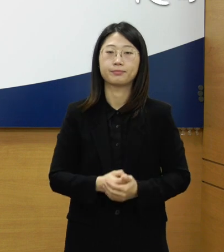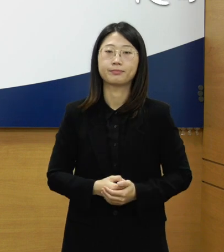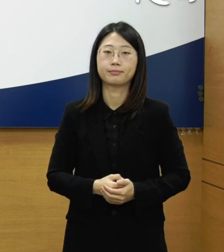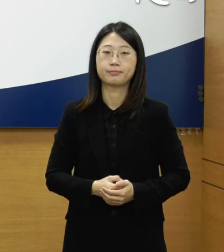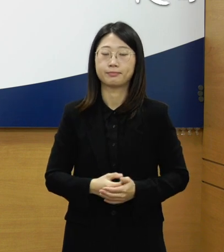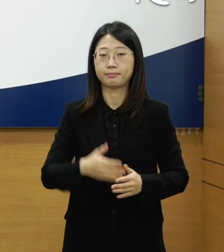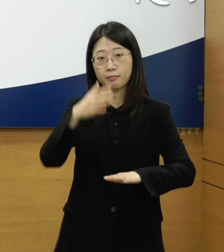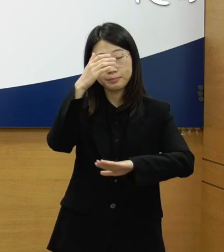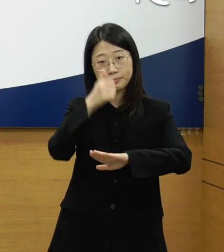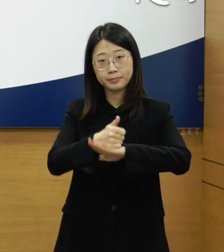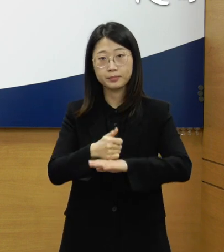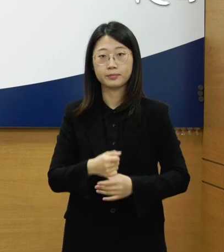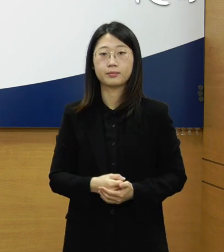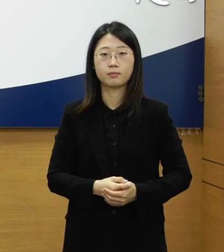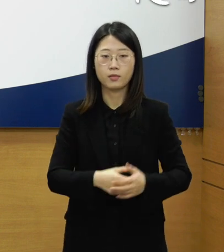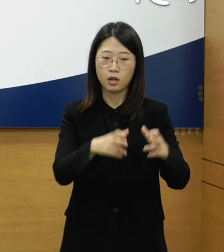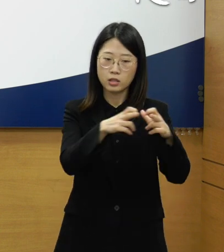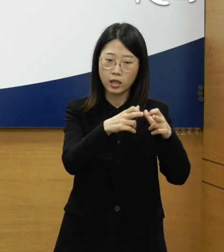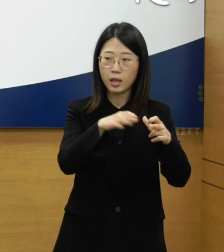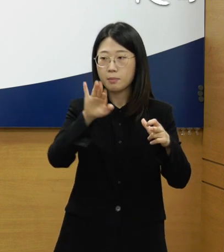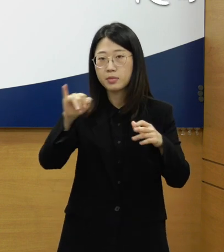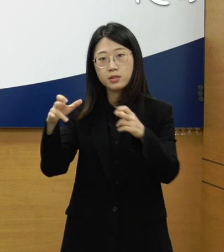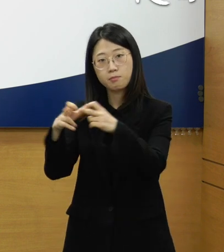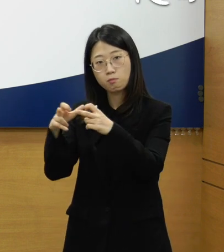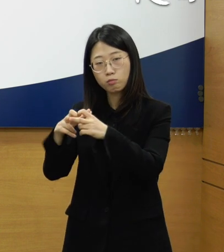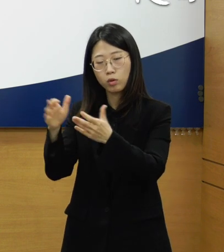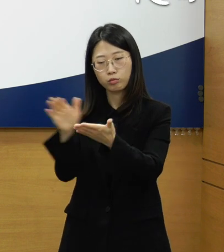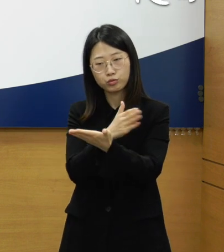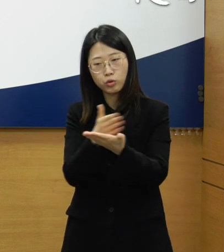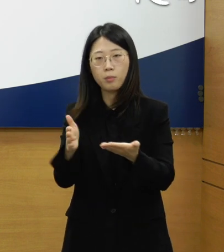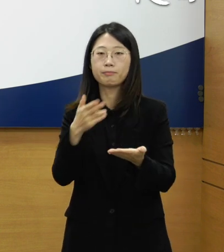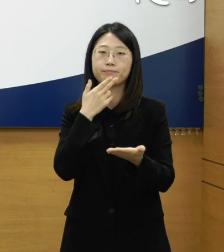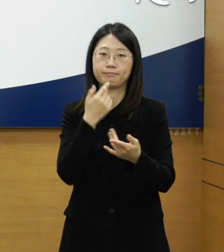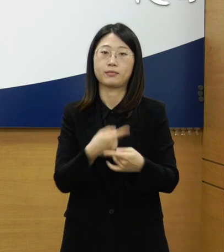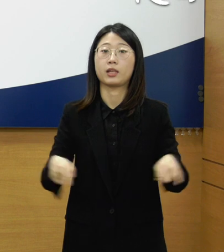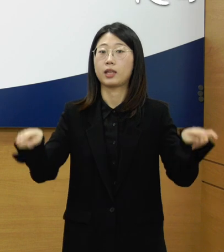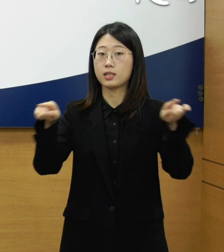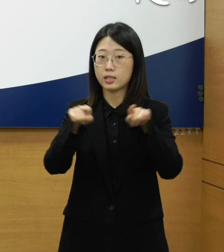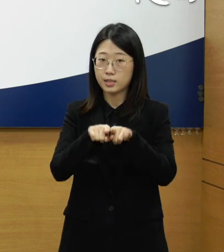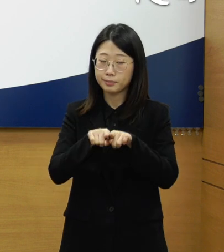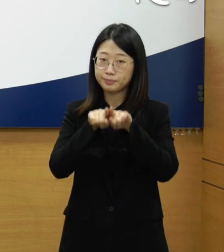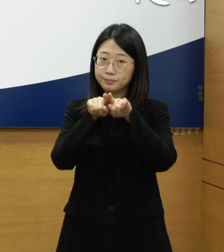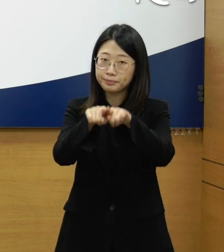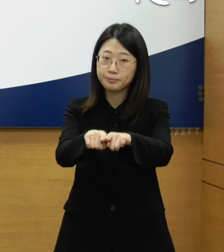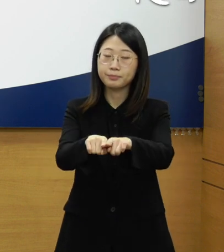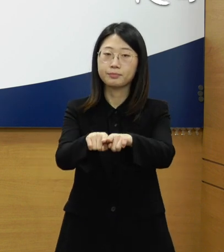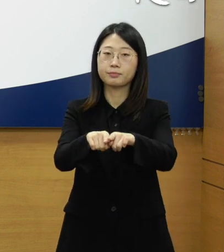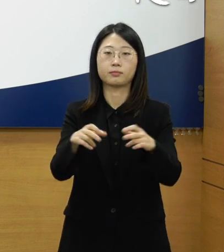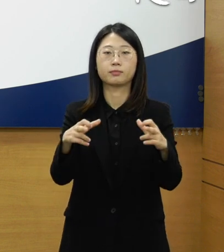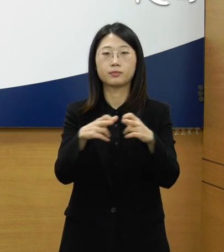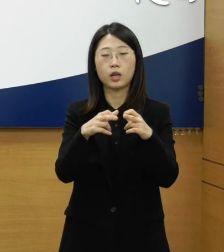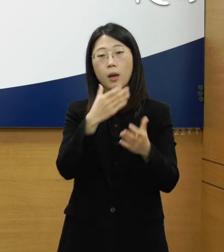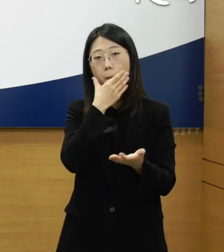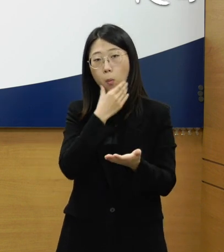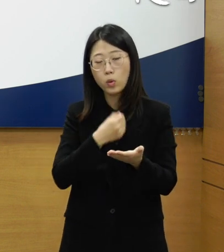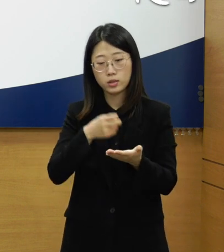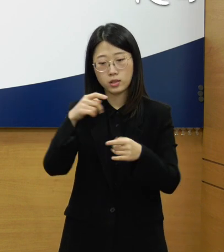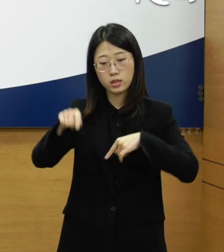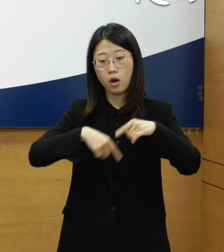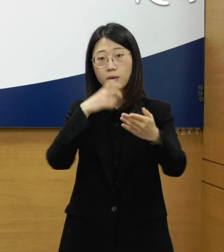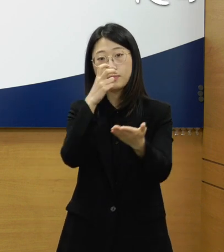끝으로 장애인, 비장애인 구분 없이 함께 동행할 수 있는 장애인 복지